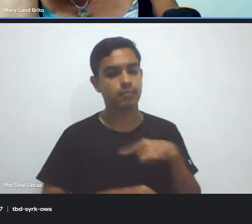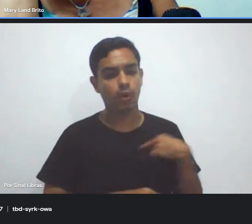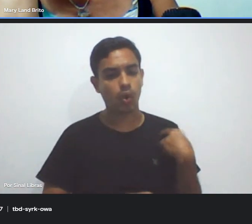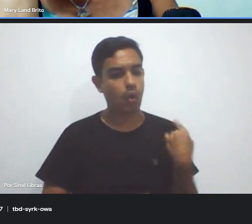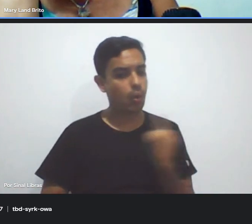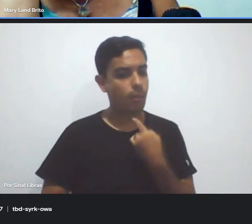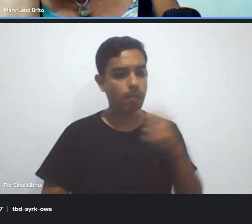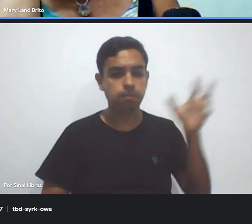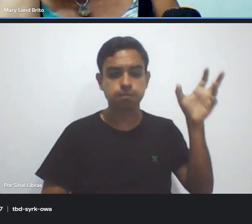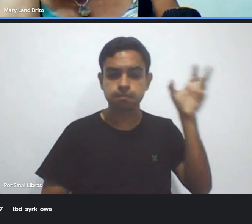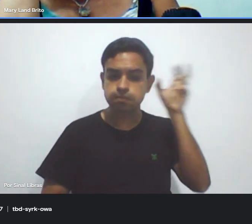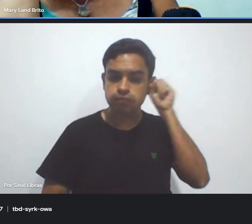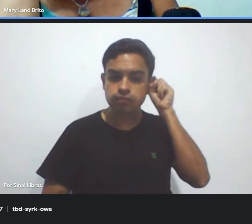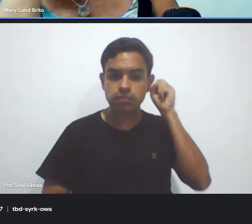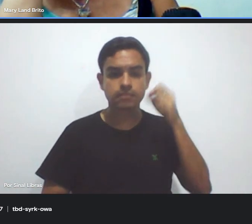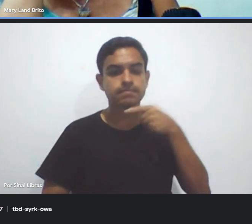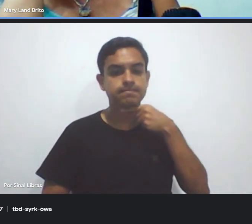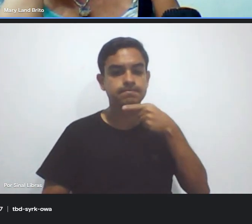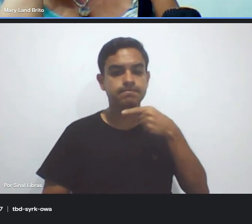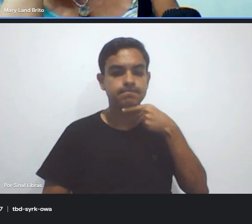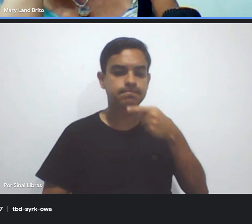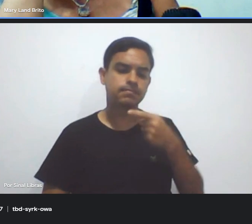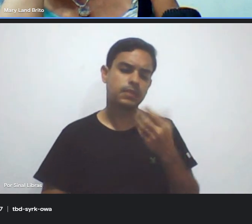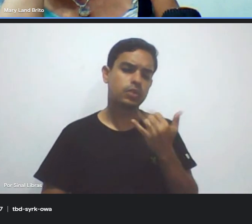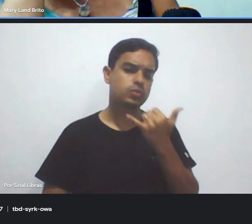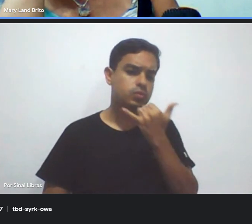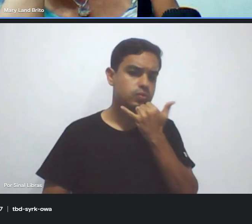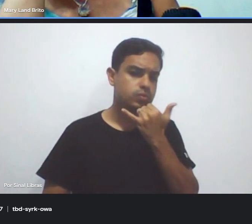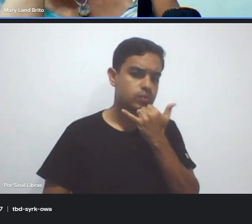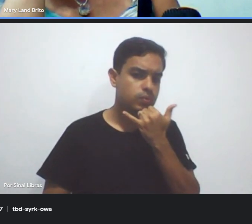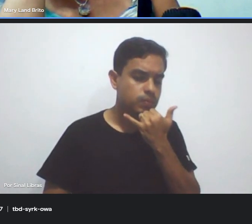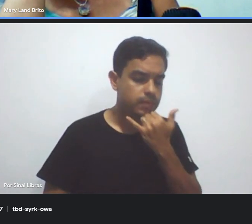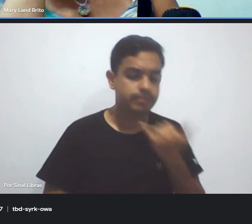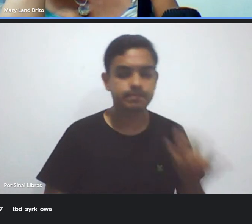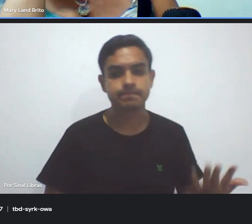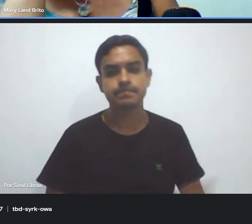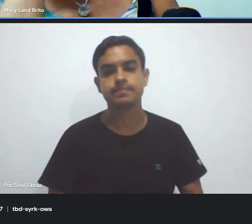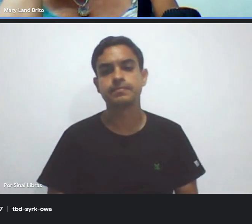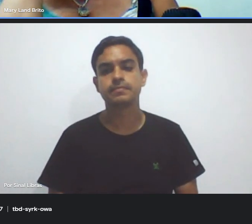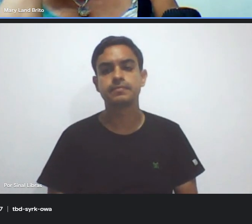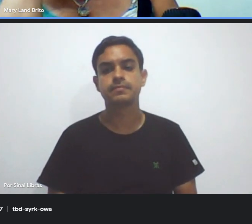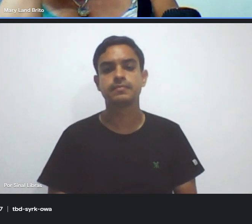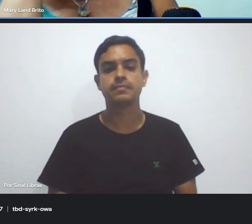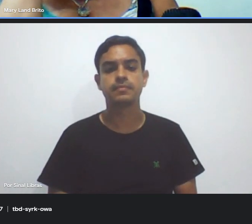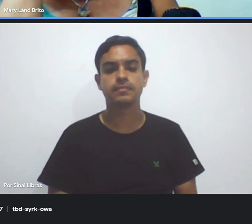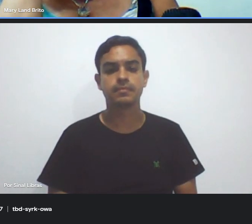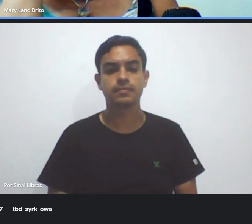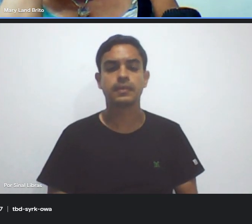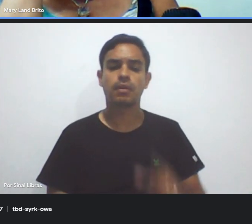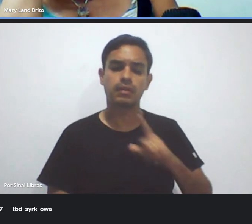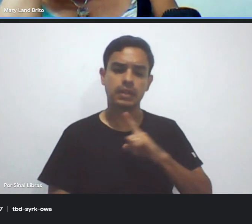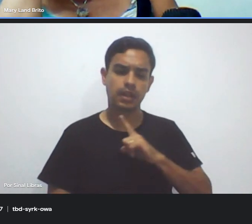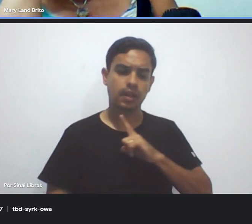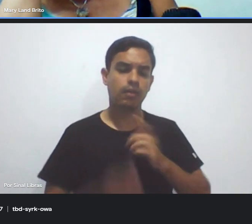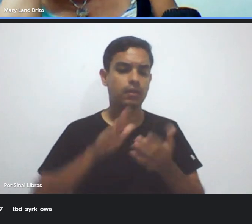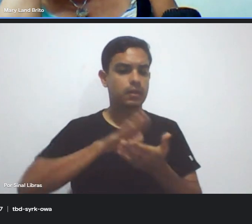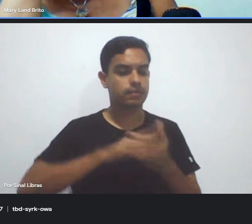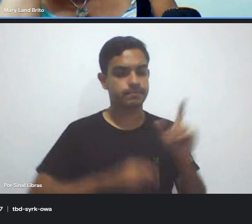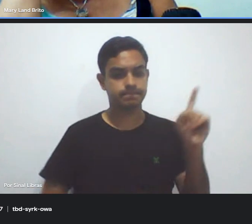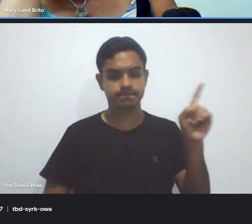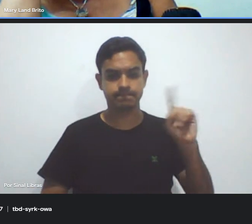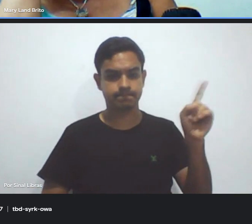escutar o som. Eu até peço ao menino que está fazendo a sinalização, tu está